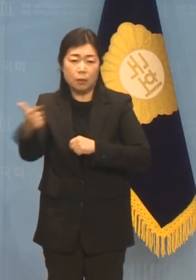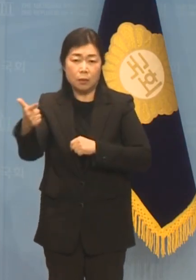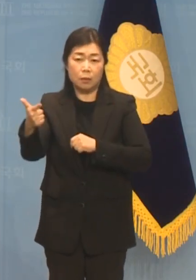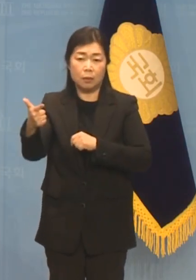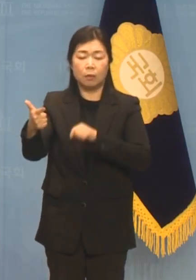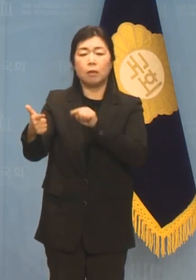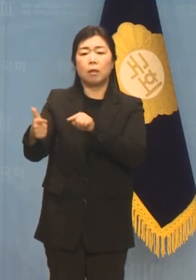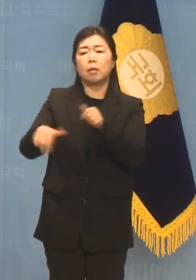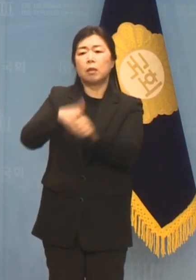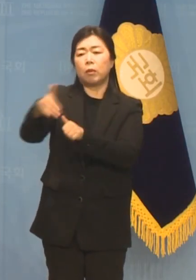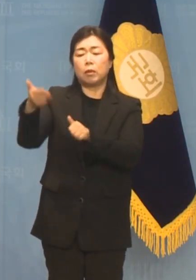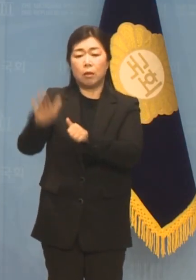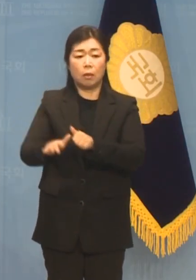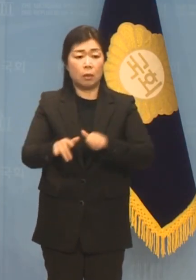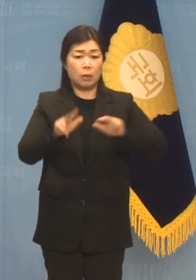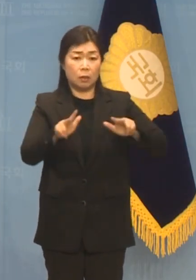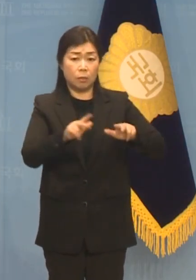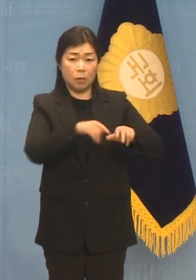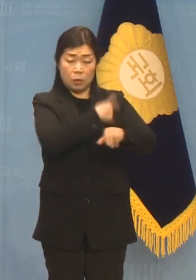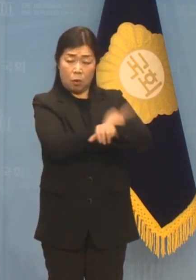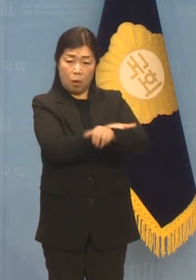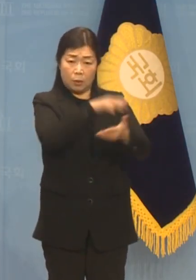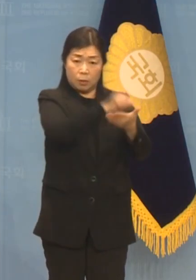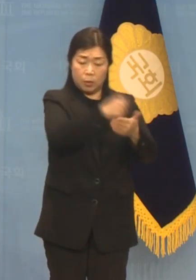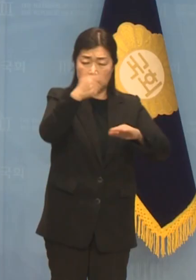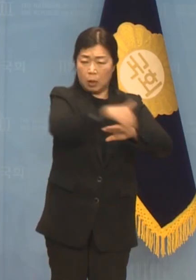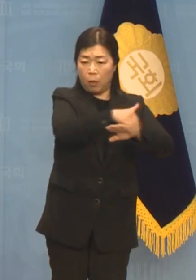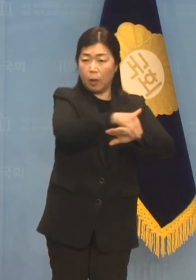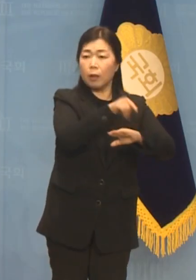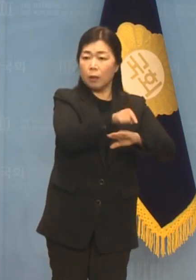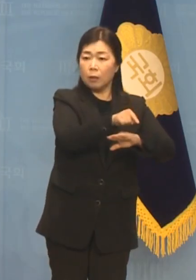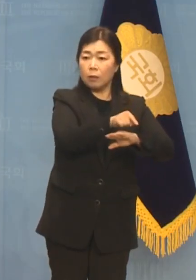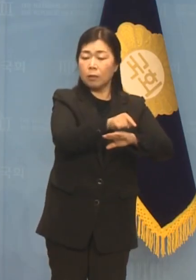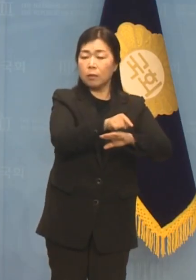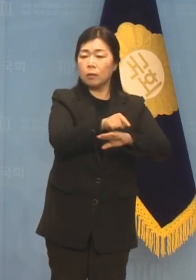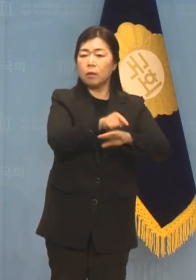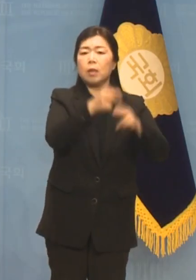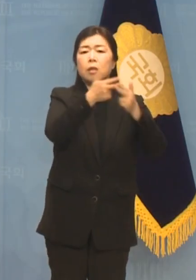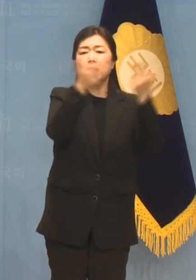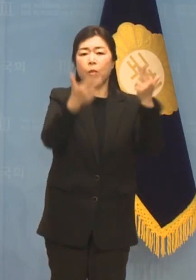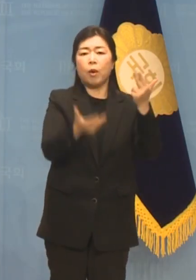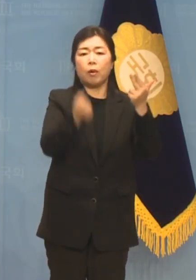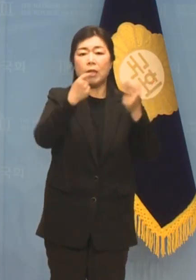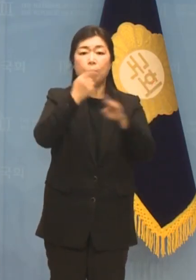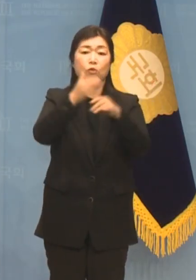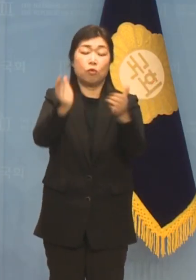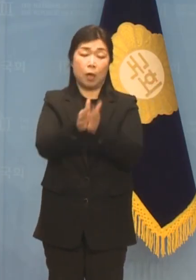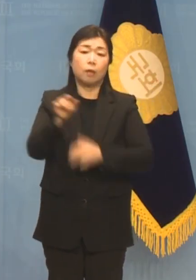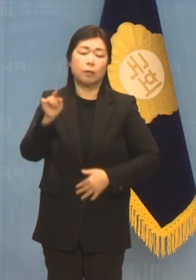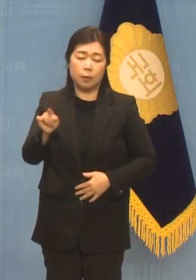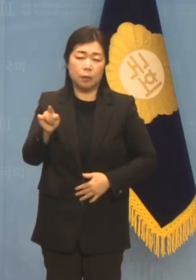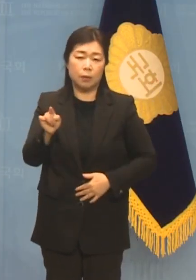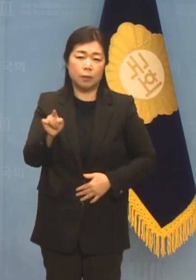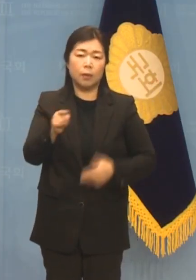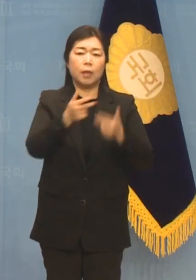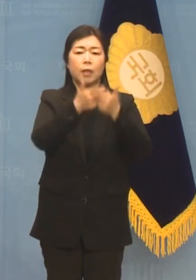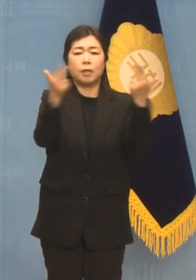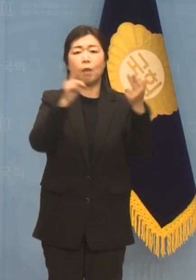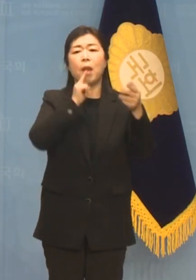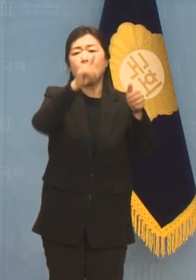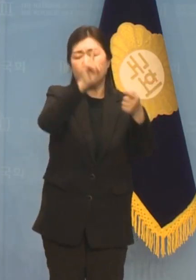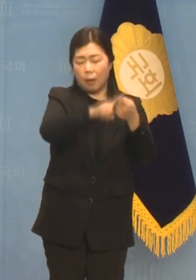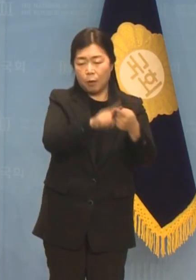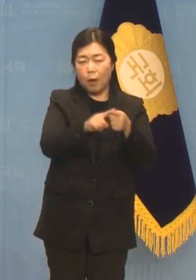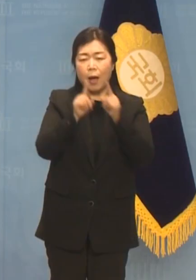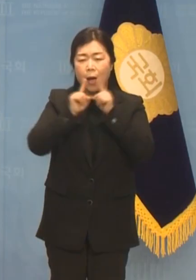정권 찬탈을 획책하는 이재명의 민주당이야말로 이재명 대표의 말씀대로